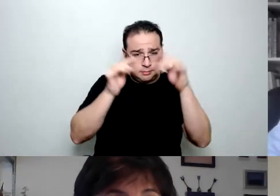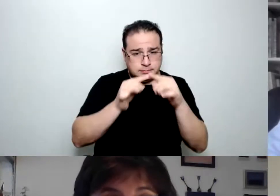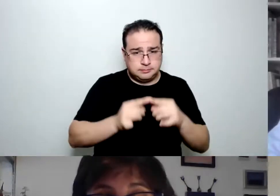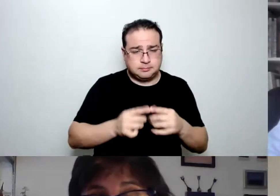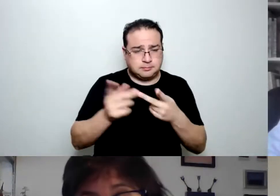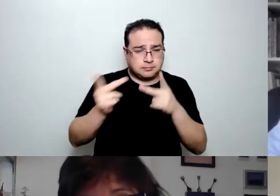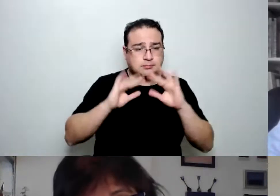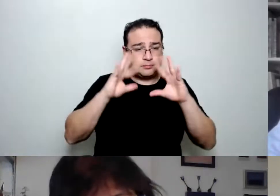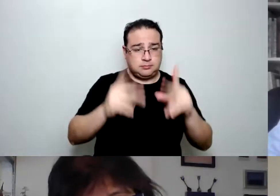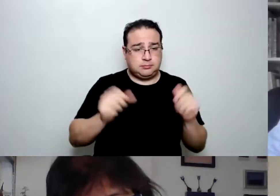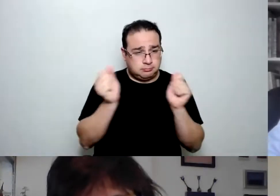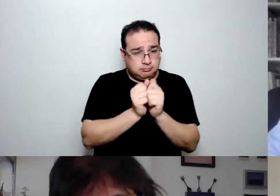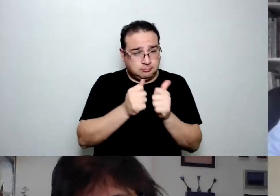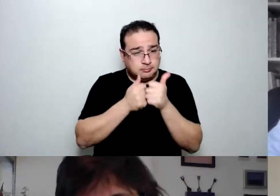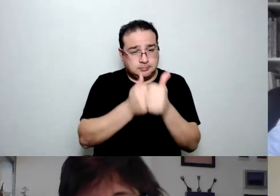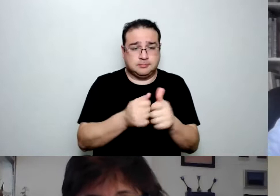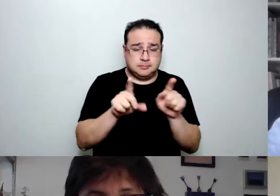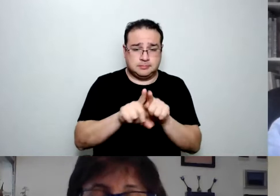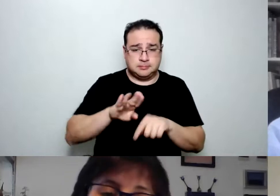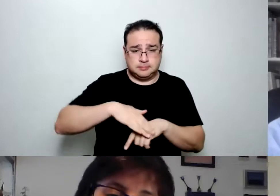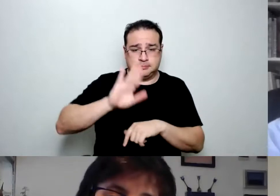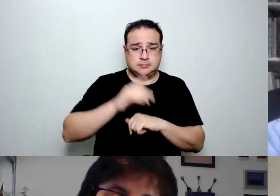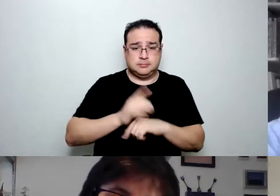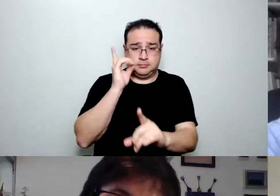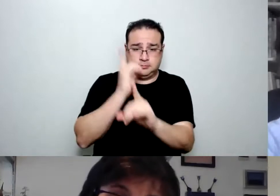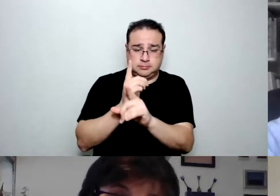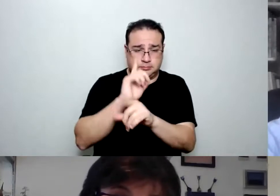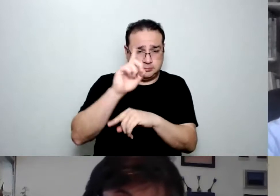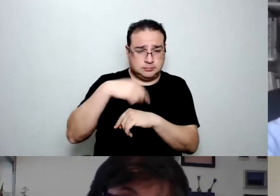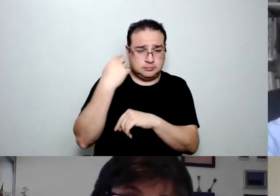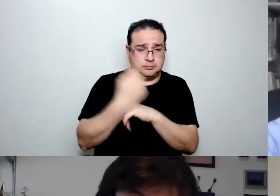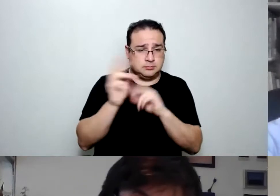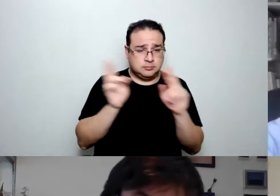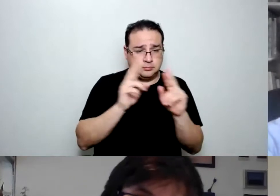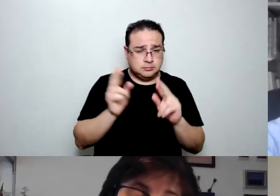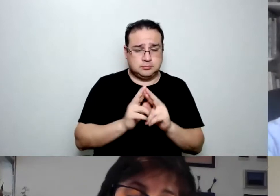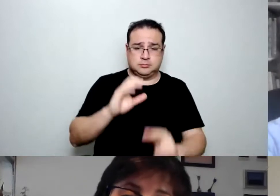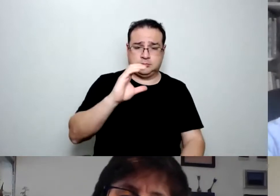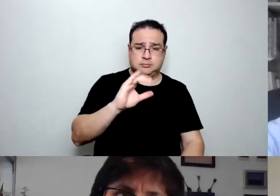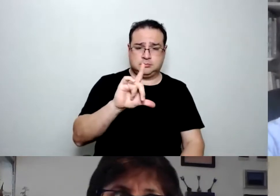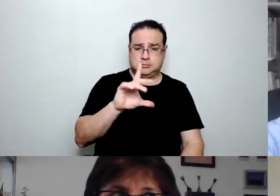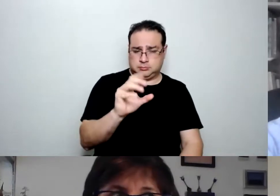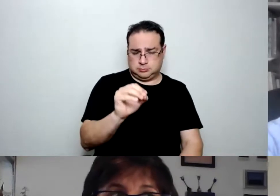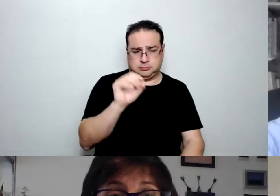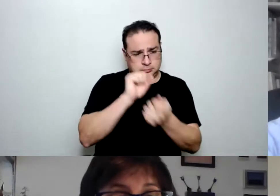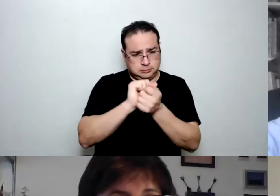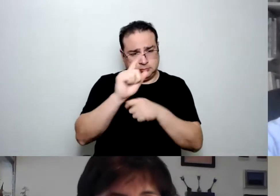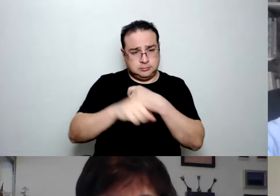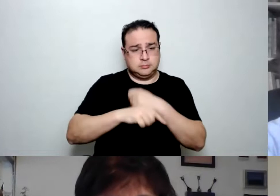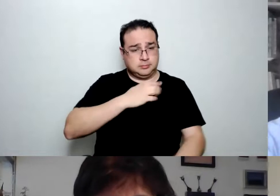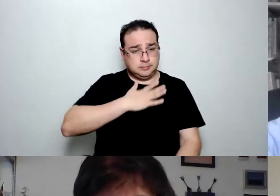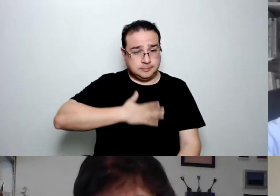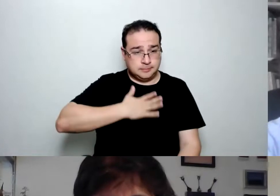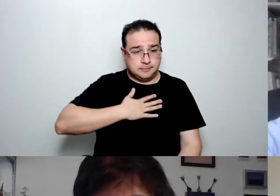Queria convidar todo mundo a ir acompanhando. A gente ainda tem mais um encontro relacionado a esse ciclo. Esse vai ser em